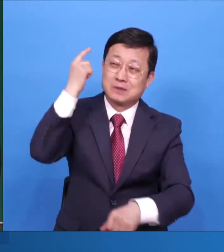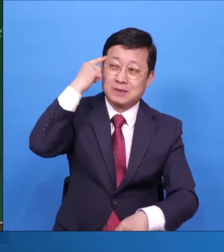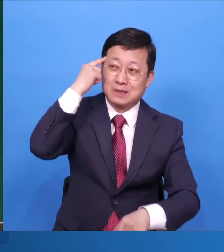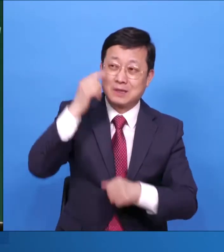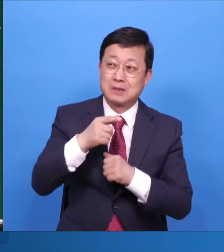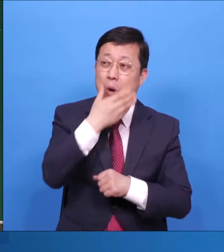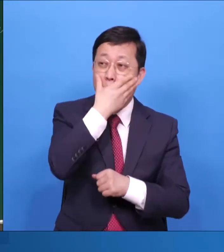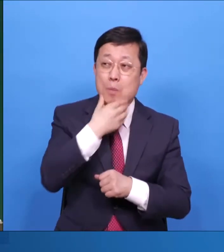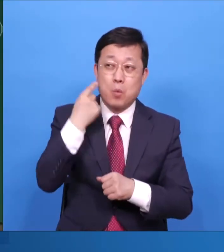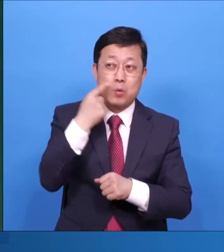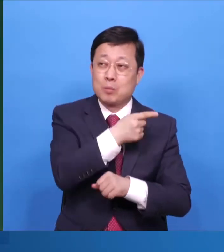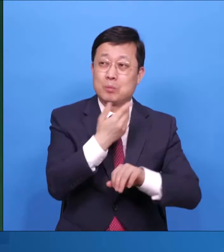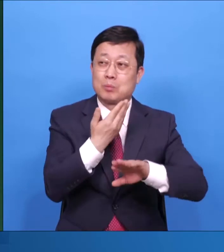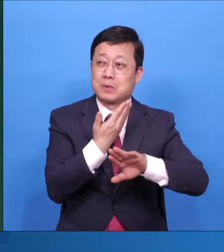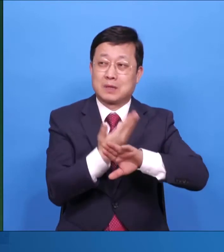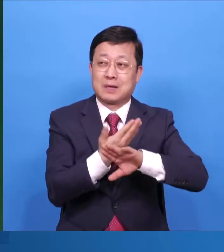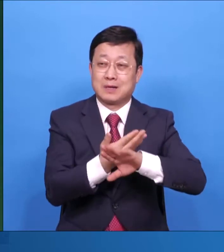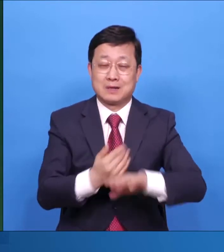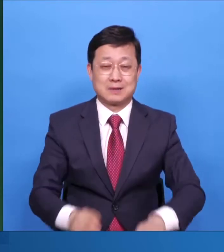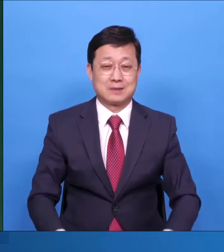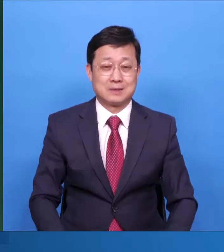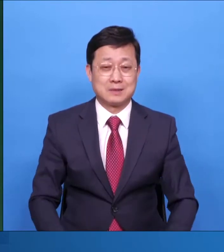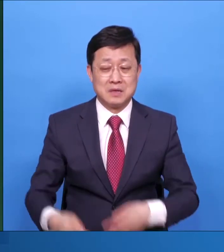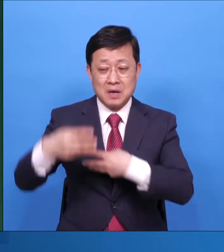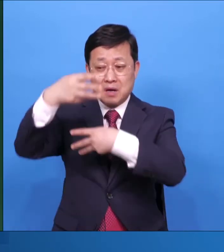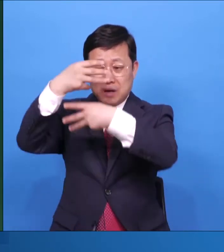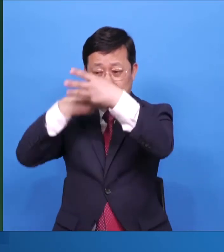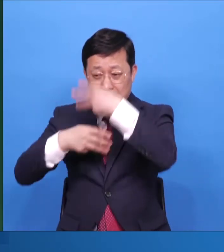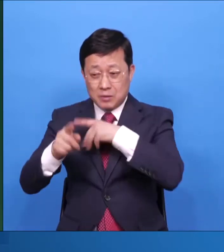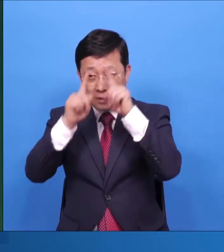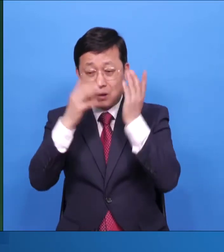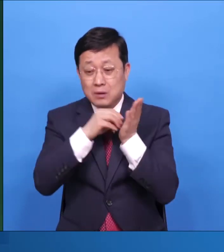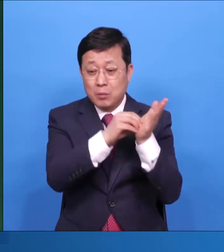자, 우리 렘넌트 어떻게 할 겁니까, 이거? Ahora nuestros remanentes ¿qué van a hacer?